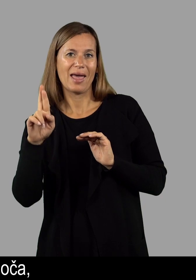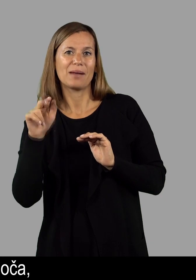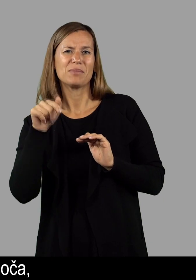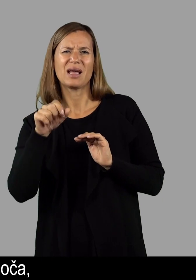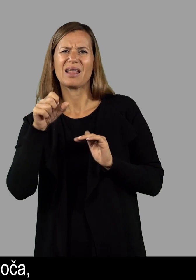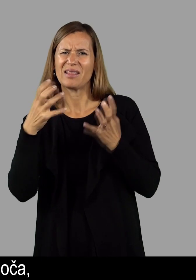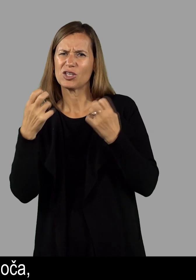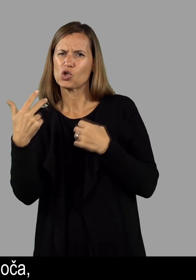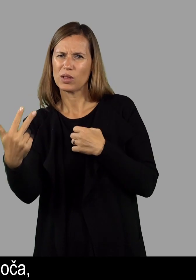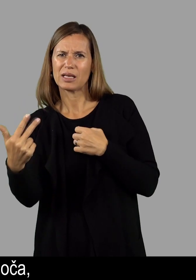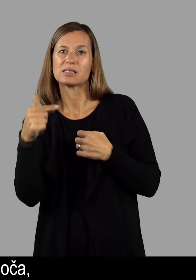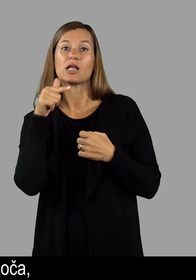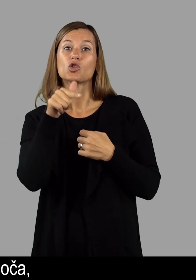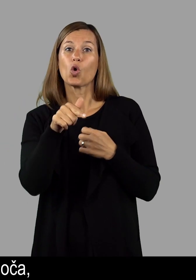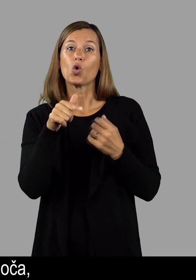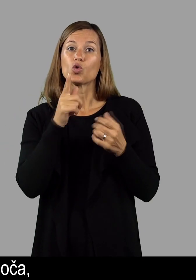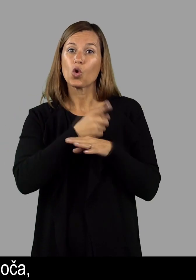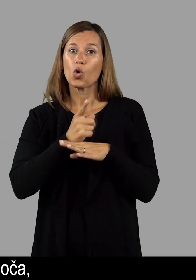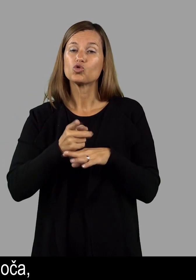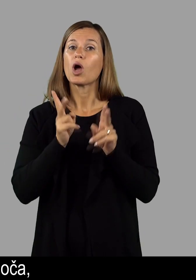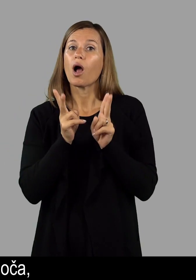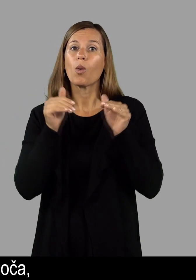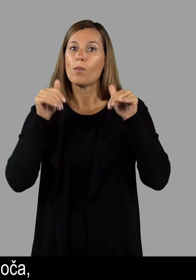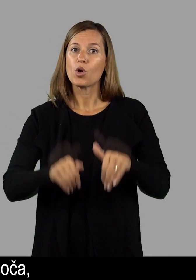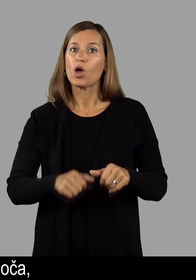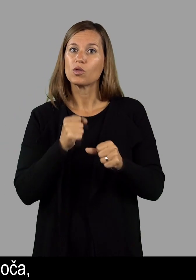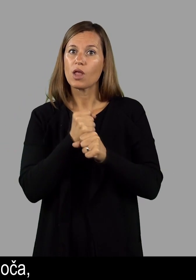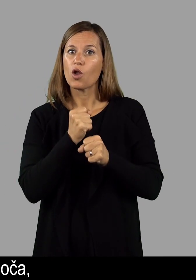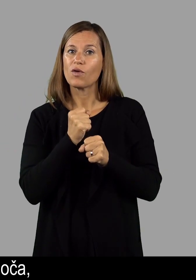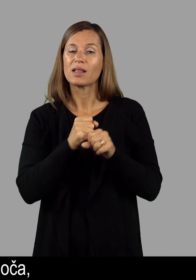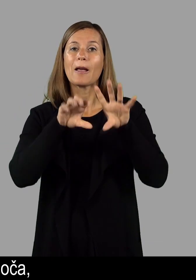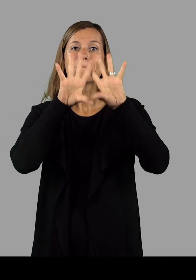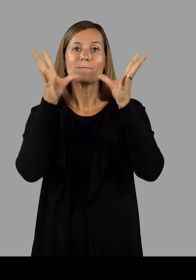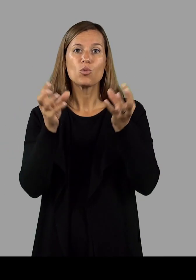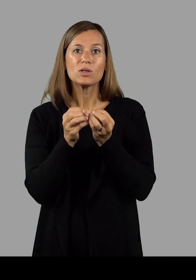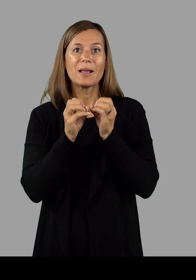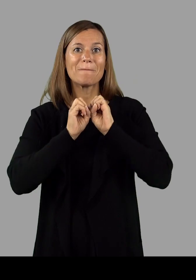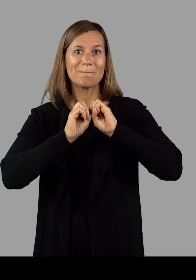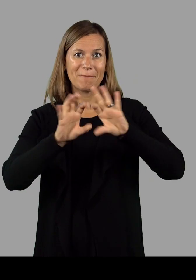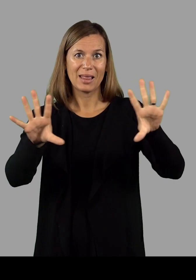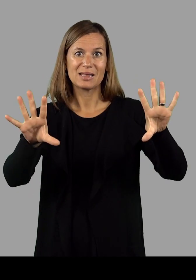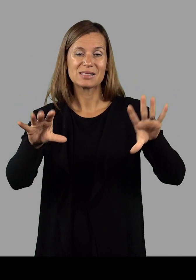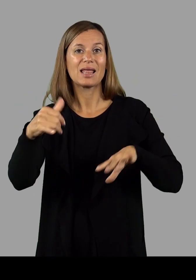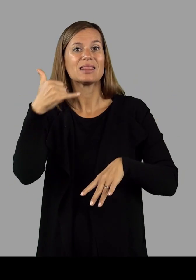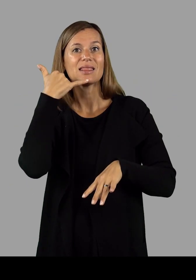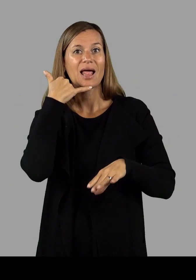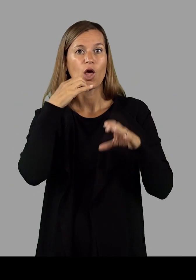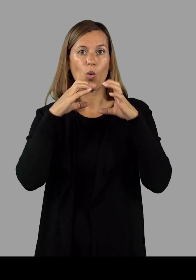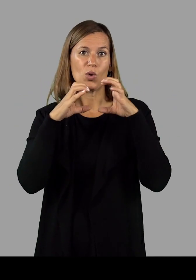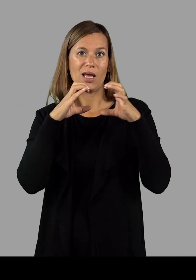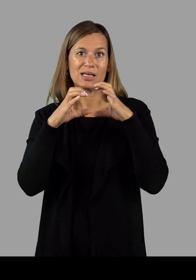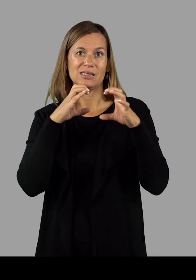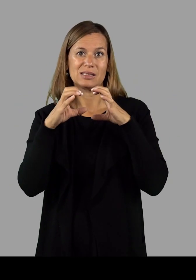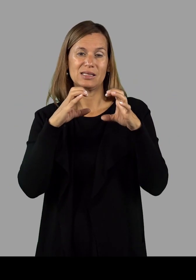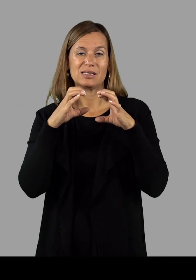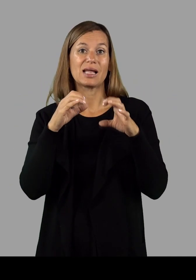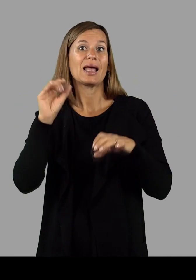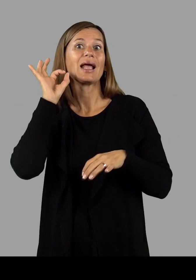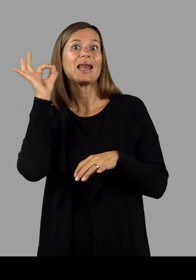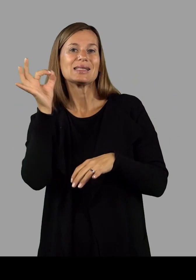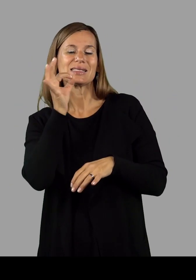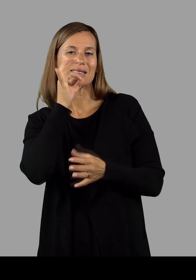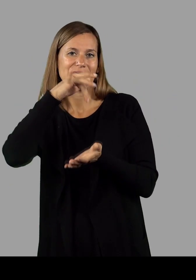I2F.930, ki določa, kako naj delujejo multimedijski telekomunikacijski klicni